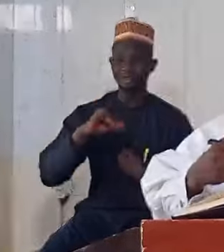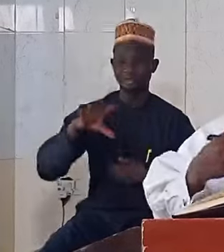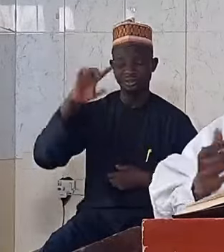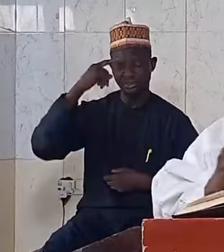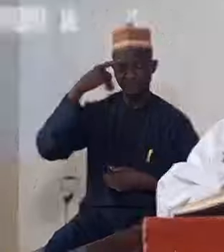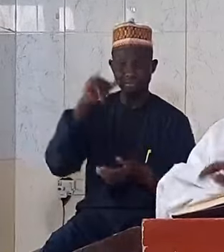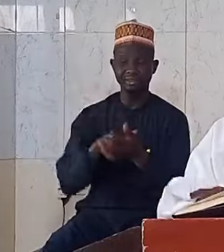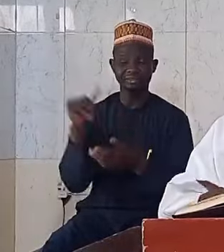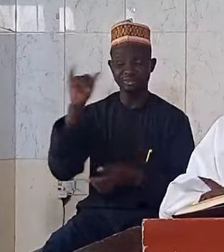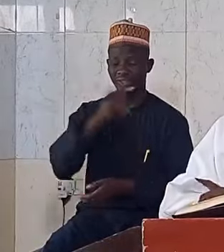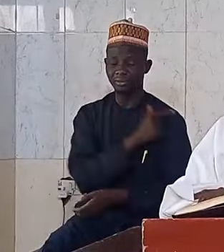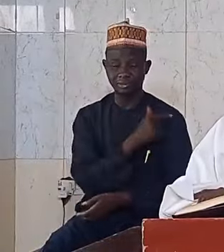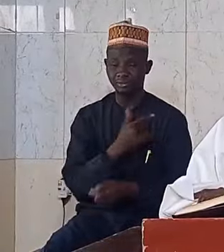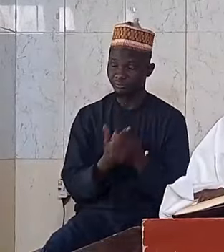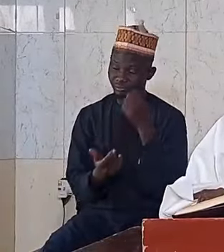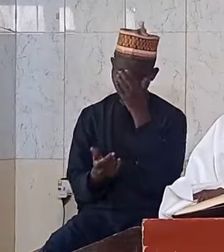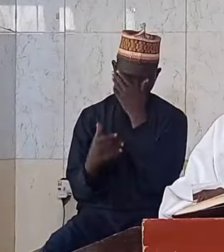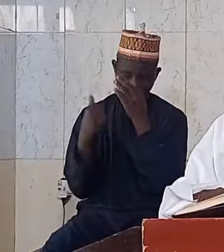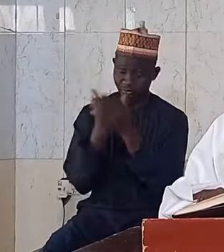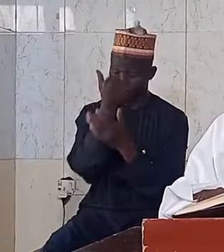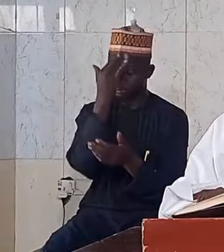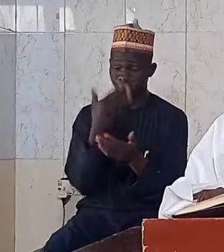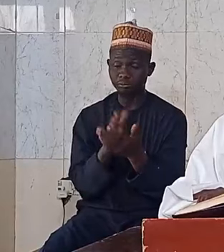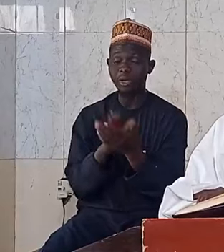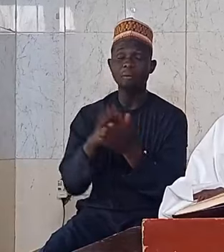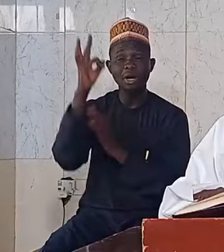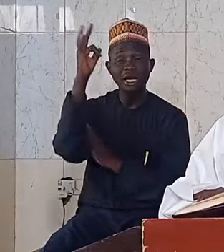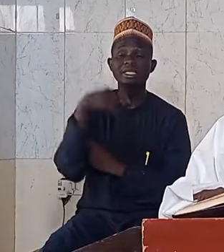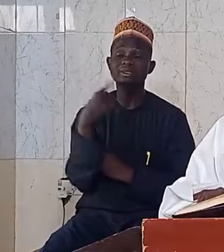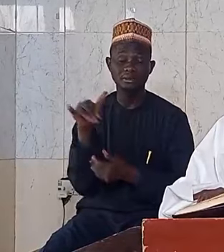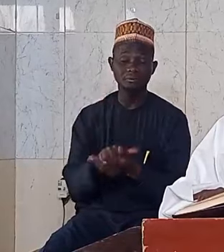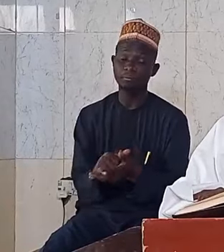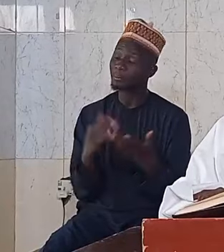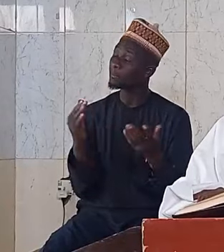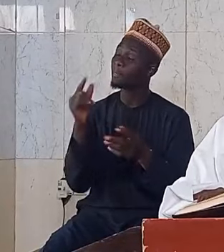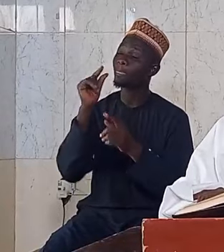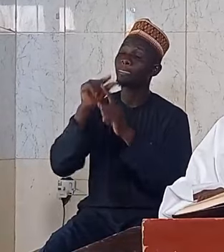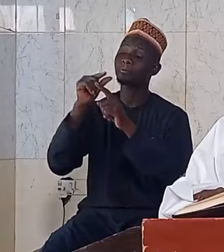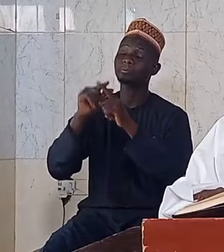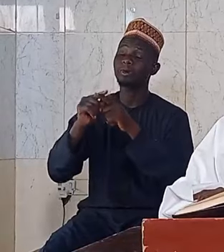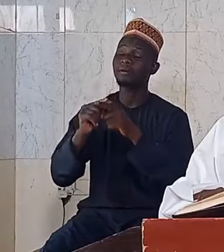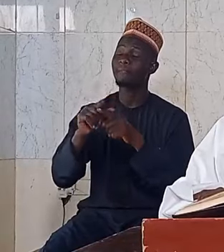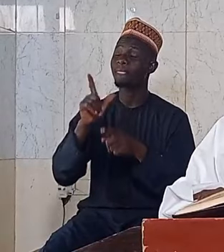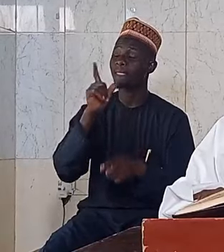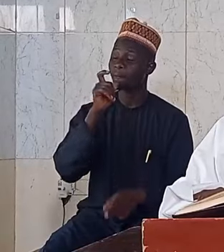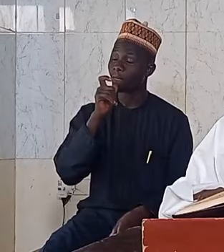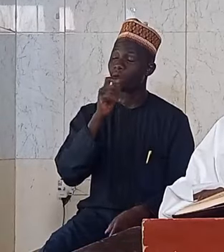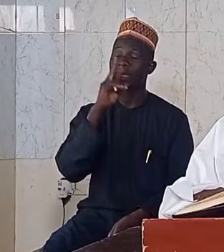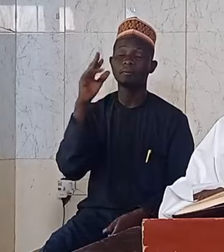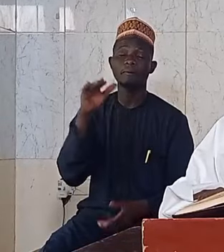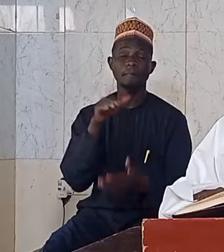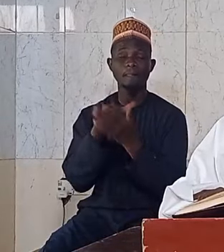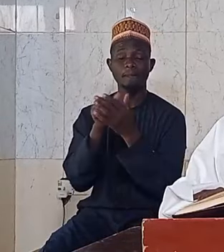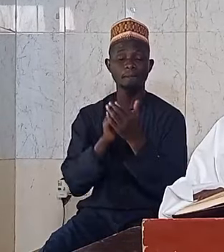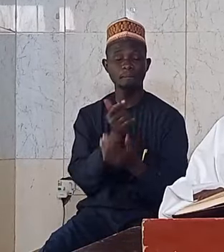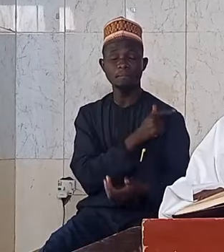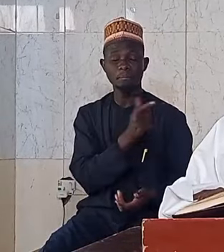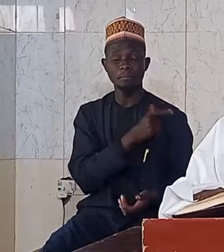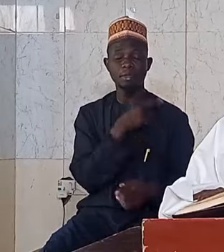matsayin mai rauni ya bayyana to wannan lafazina mustad'afina min